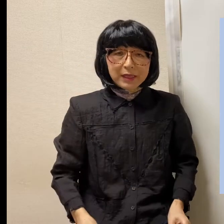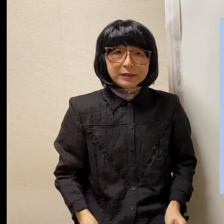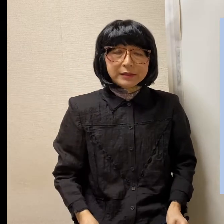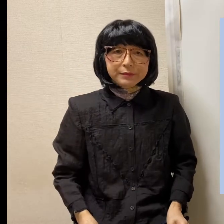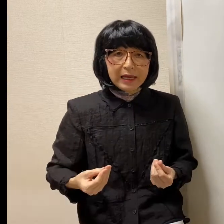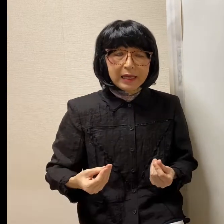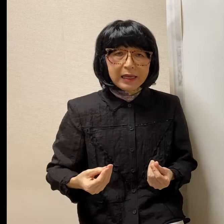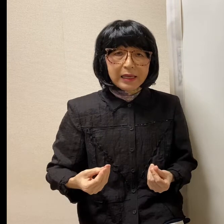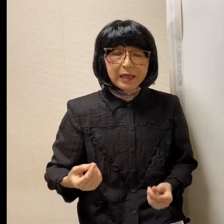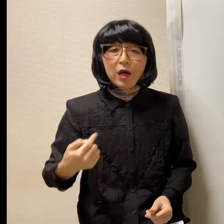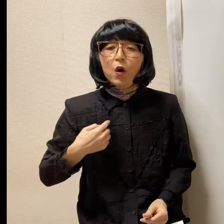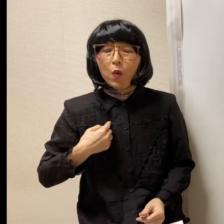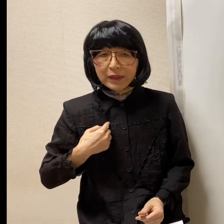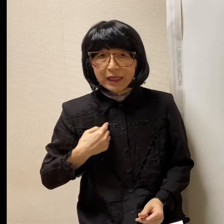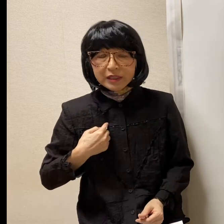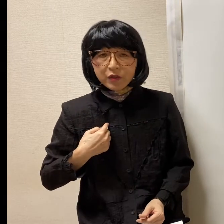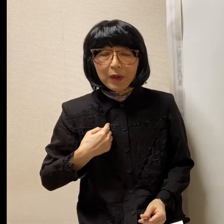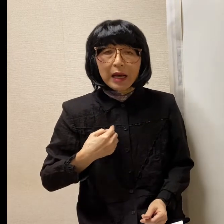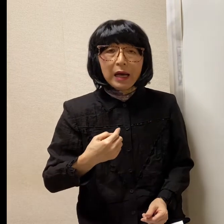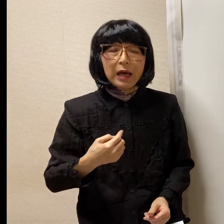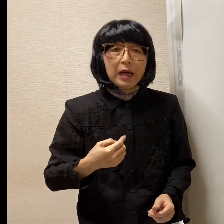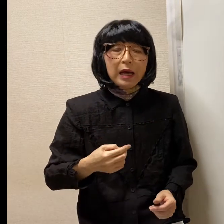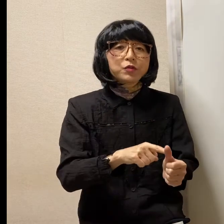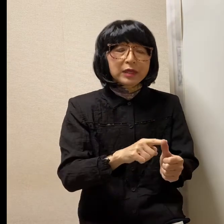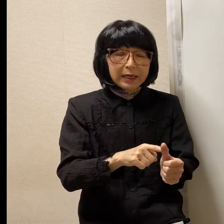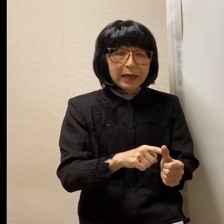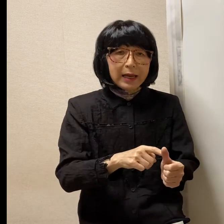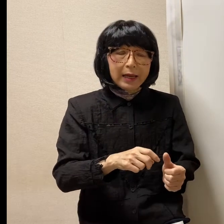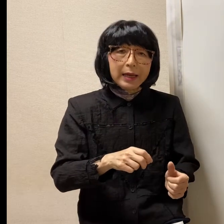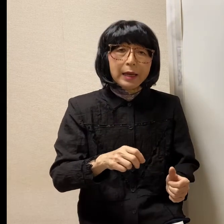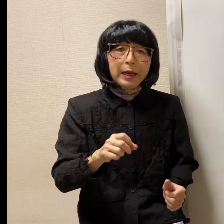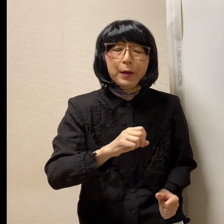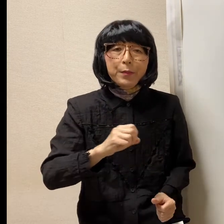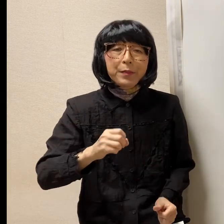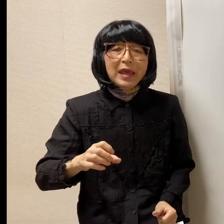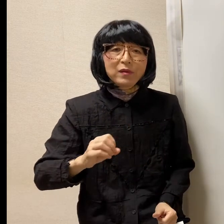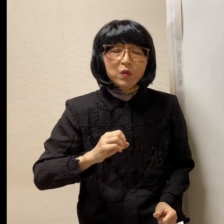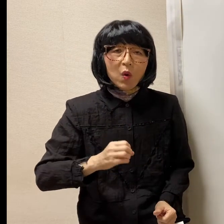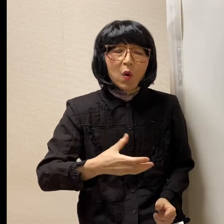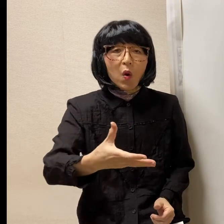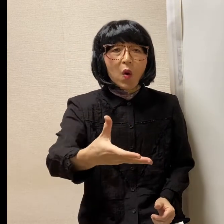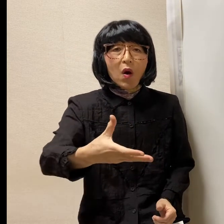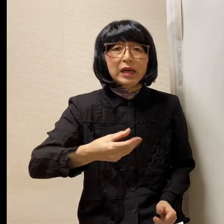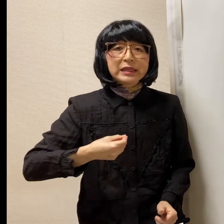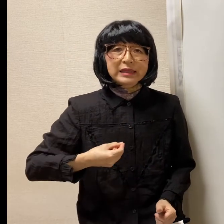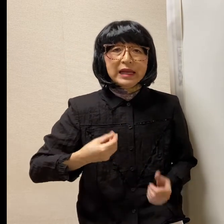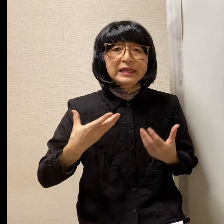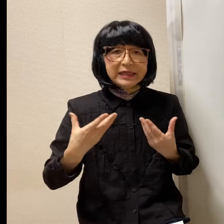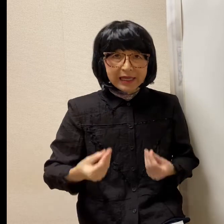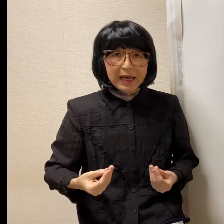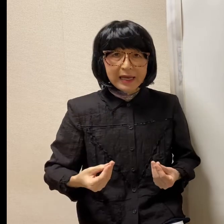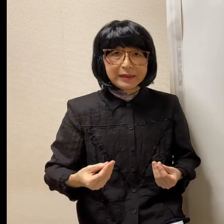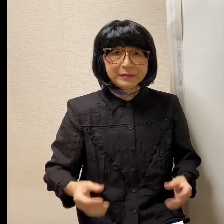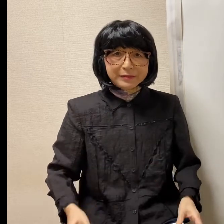います。私は彼からペンを借りた。